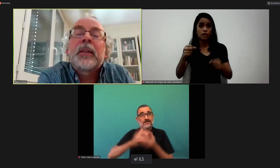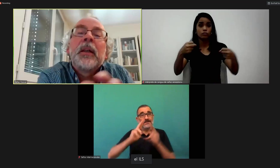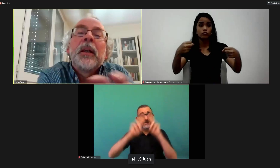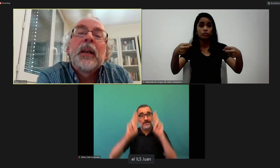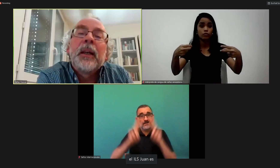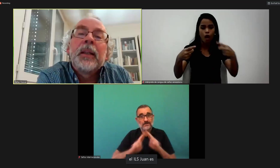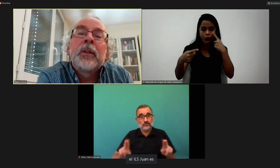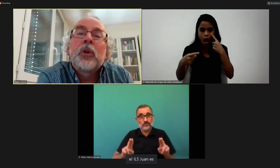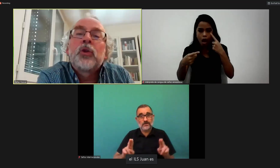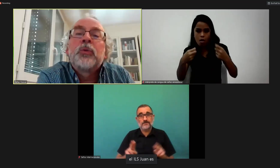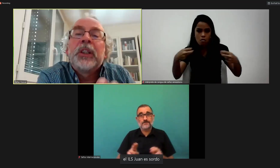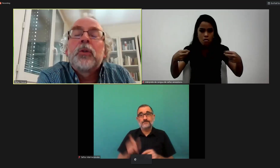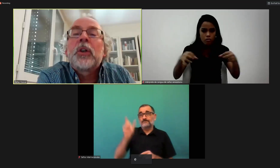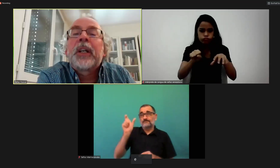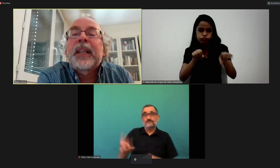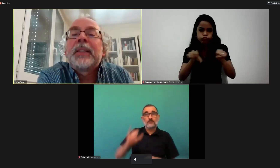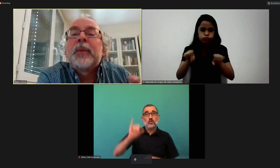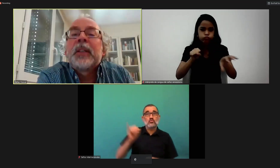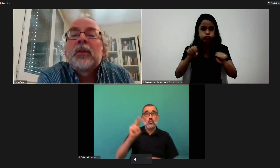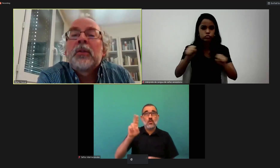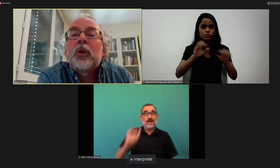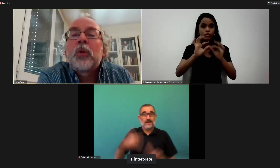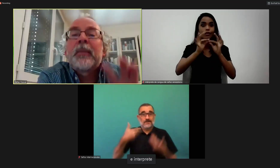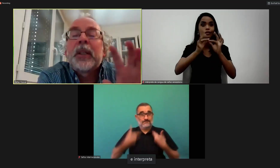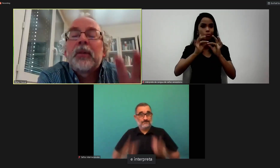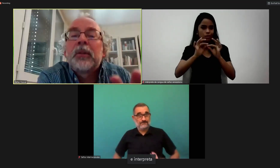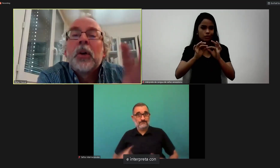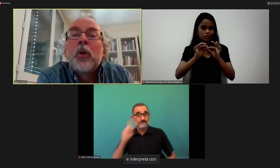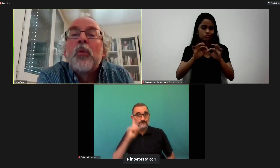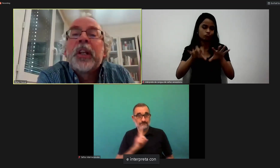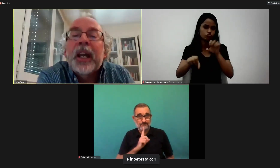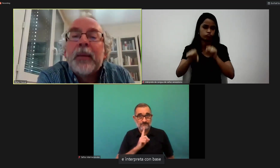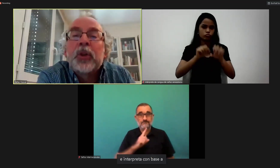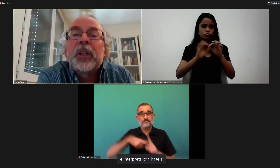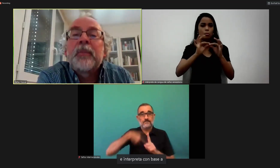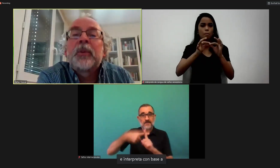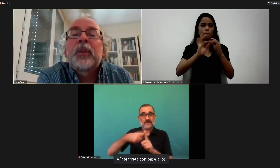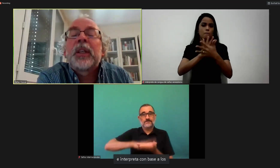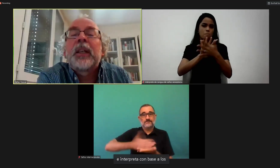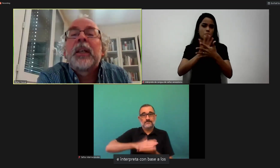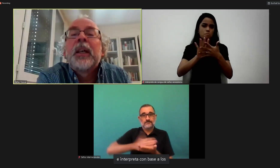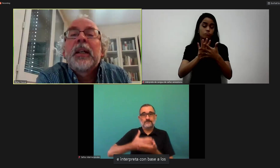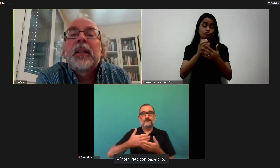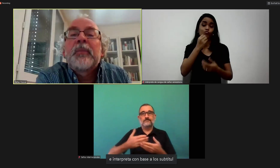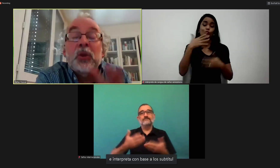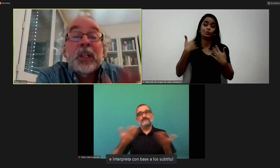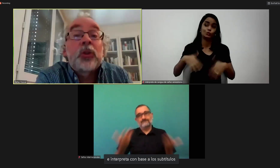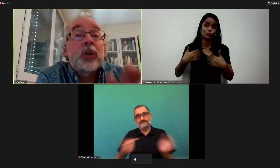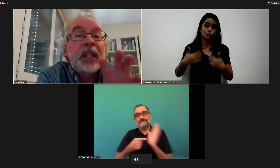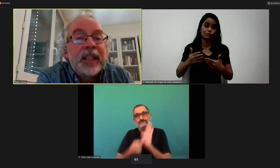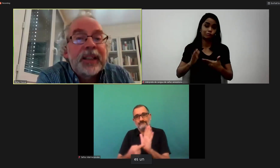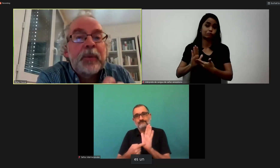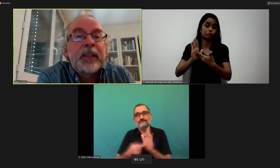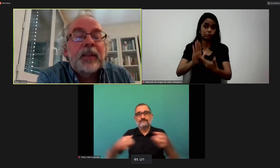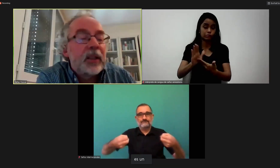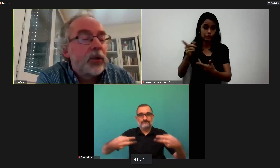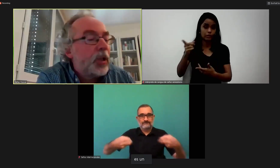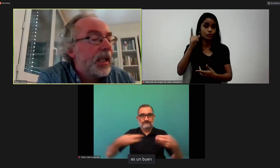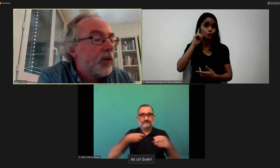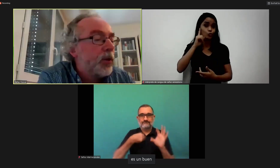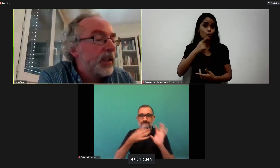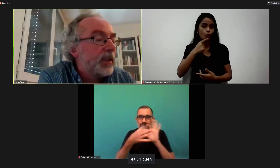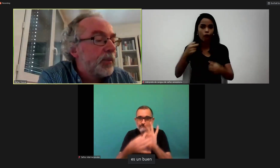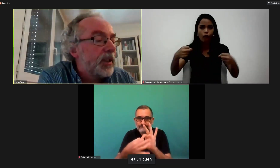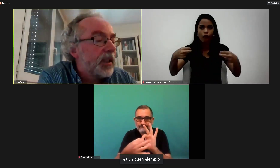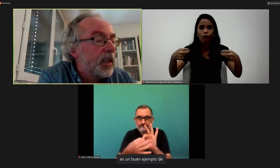con base en los subtítulos que estáis viendo. Con lo cual también un buen ejemplo, digamos, de personas sordas directamente